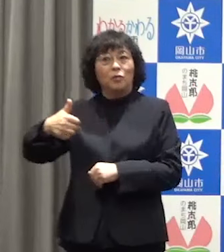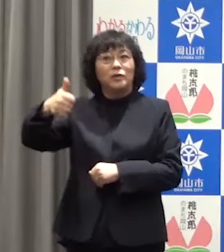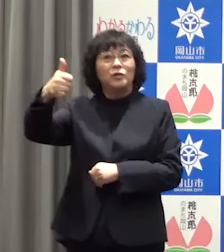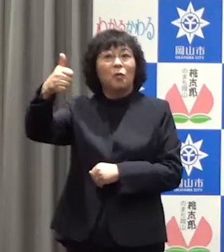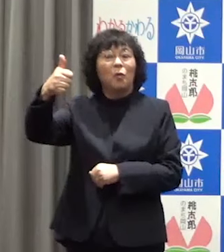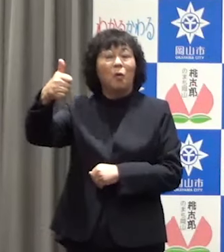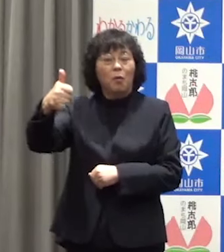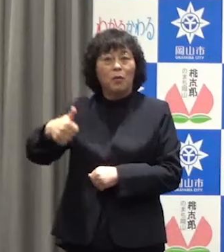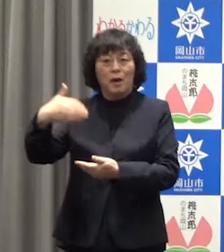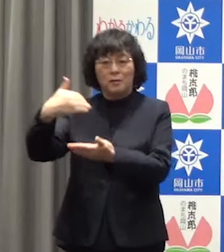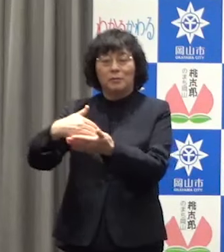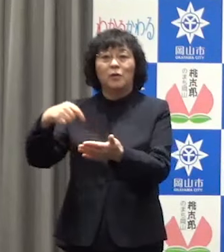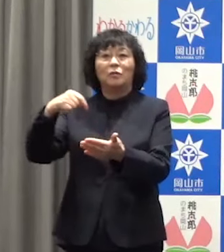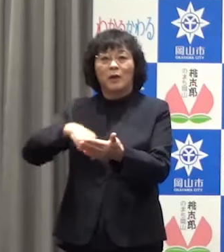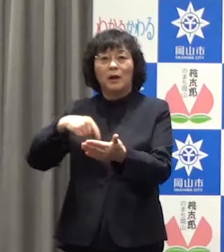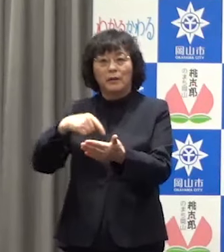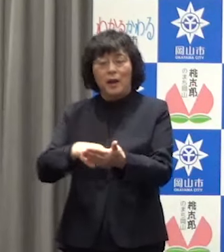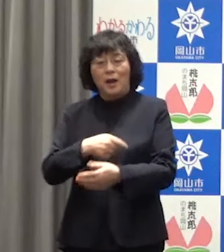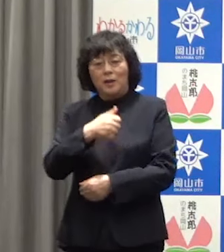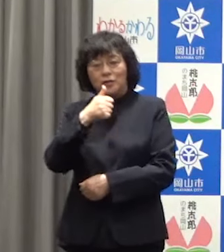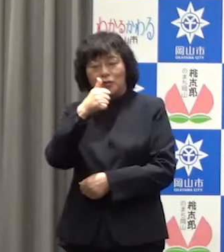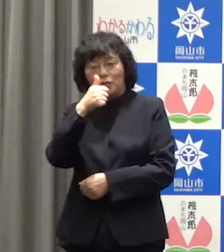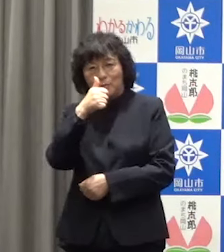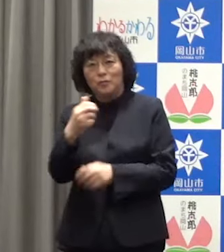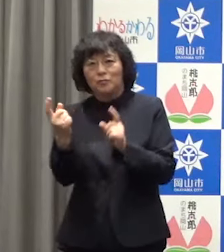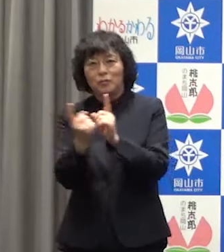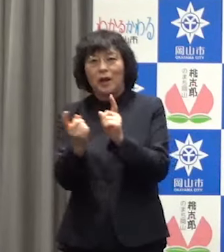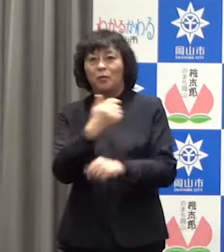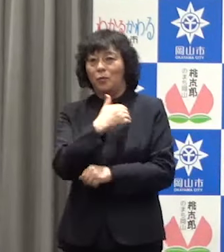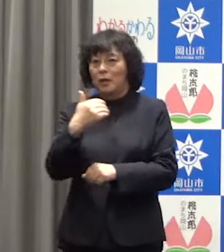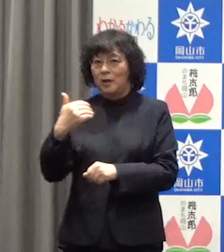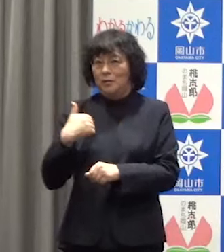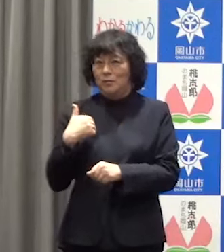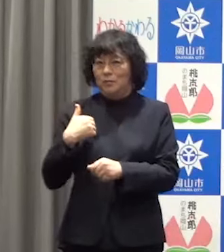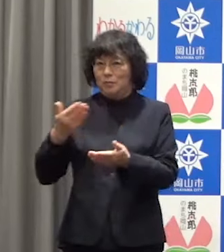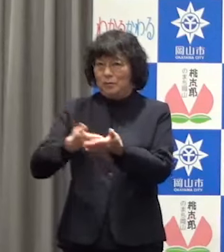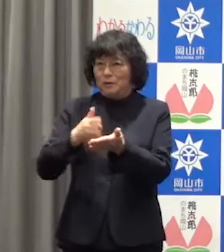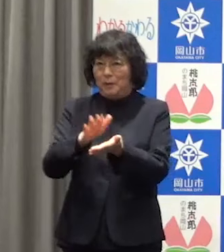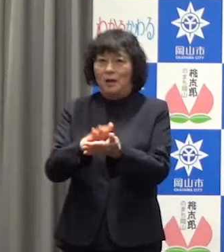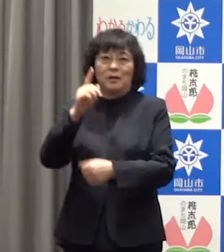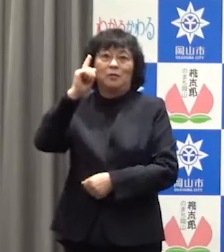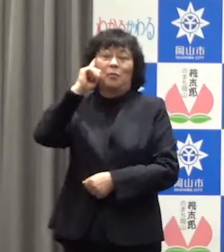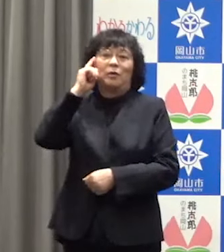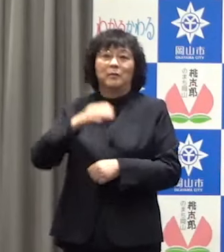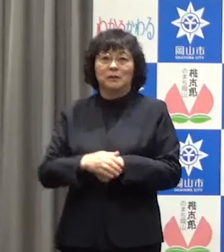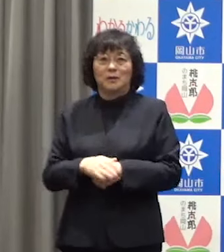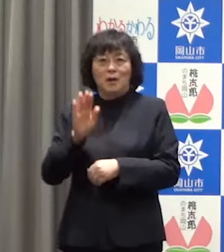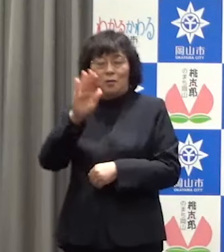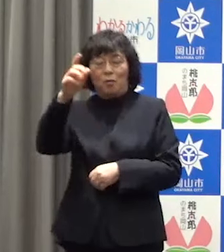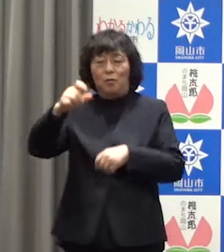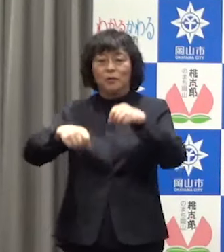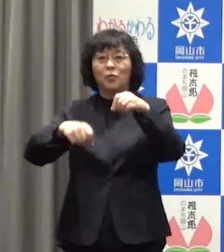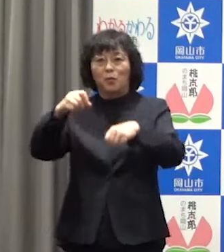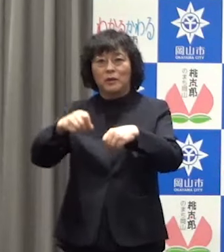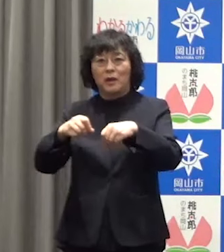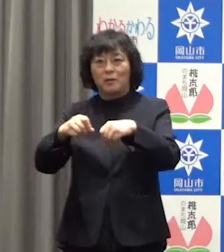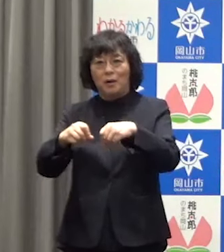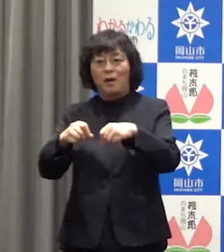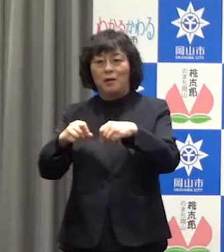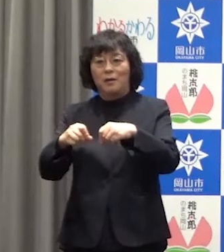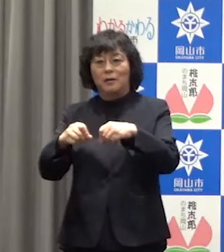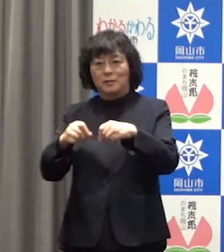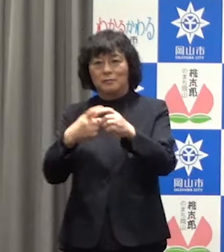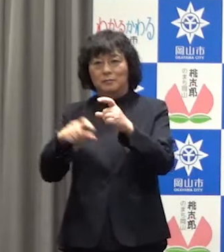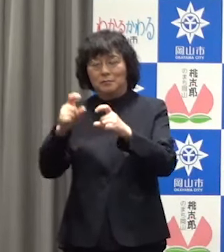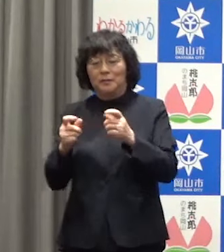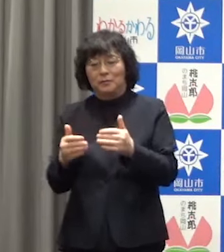で、まあ、十分できるのではないかというようなご発言があったと思うんですけれども、今後、まあ、調整はどんどん進められていく段階だと思うん